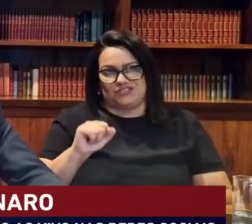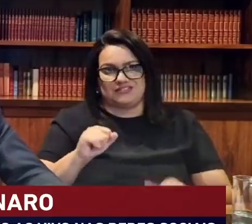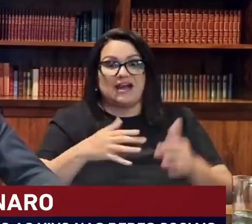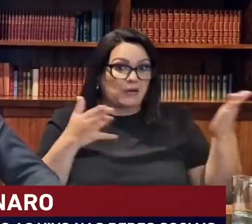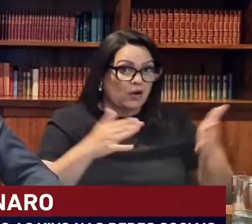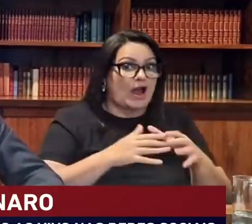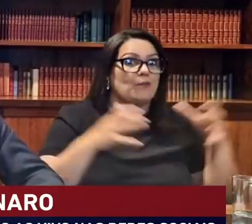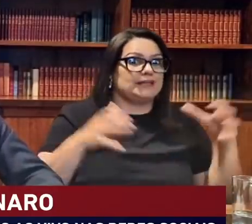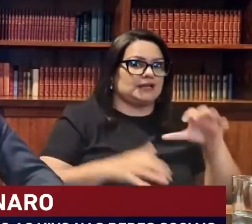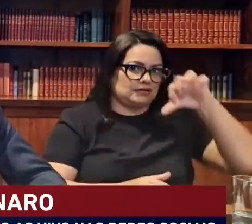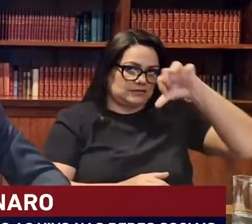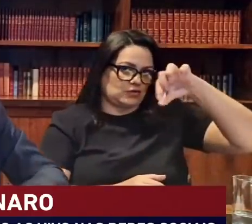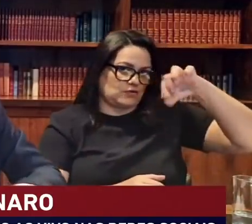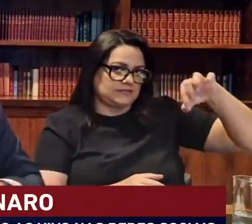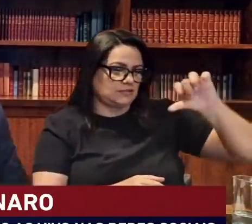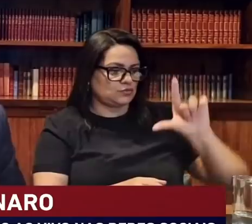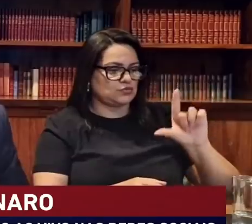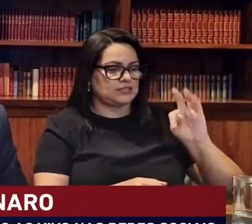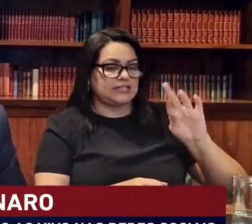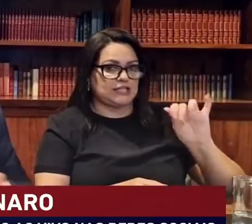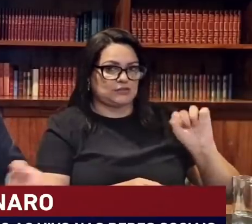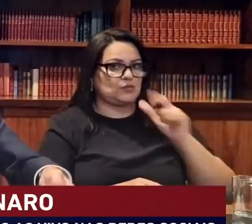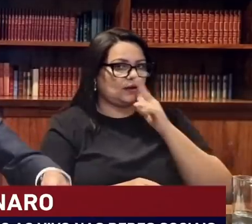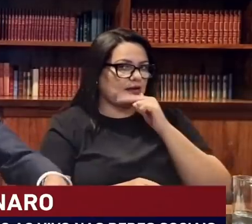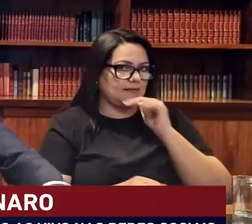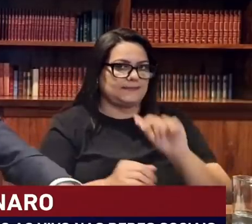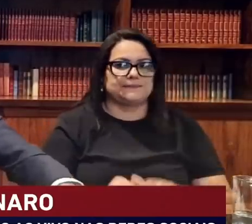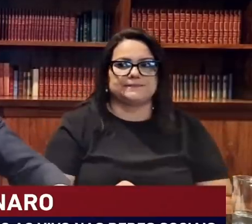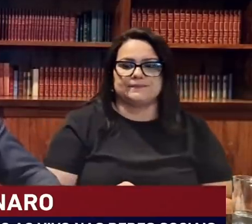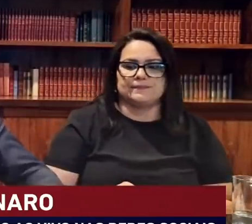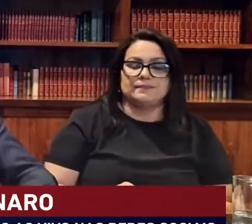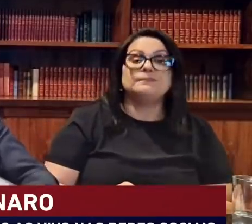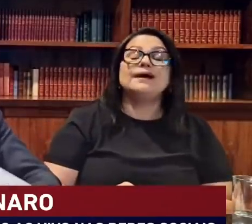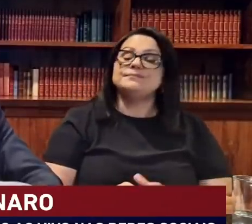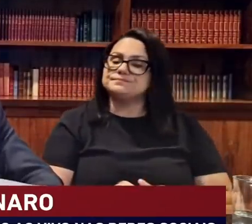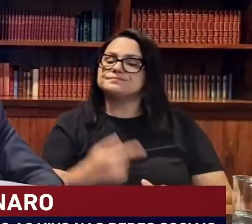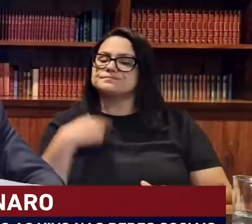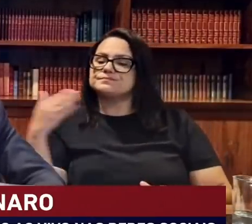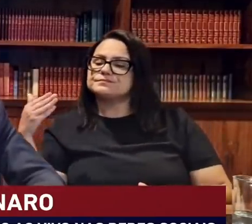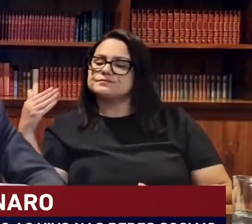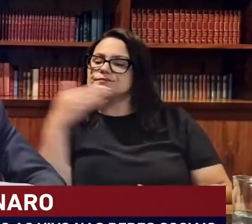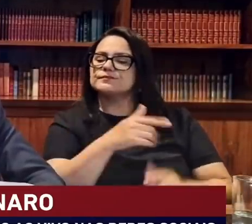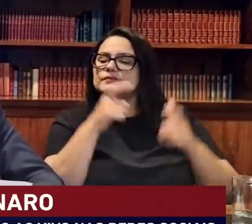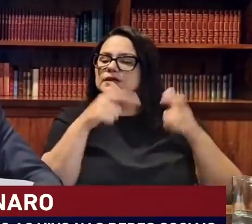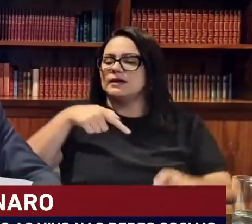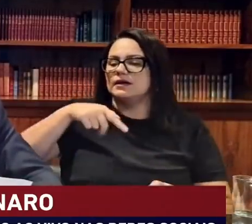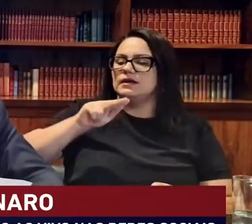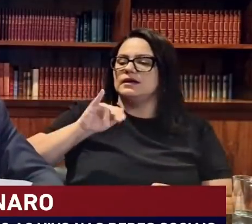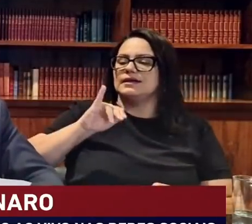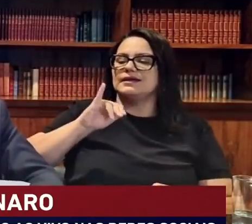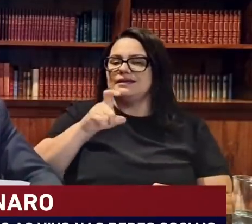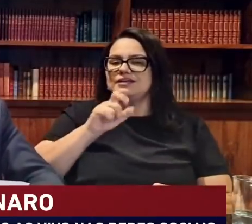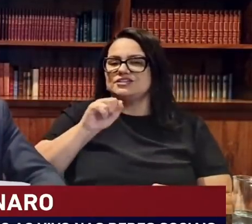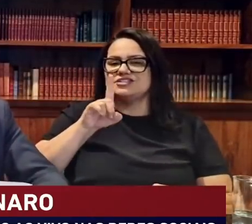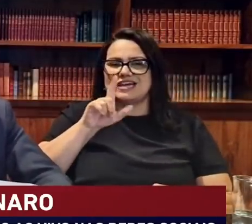água. Aproveitando, tivemos aqui em Quixadá, o pessoal deve ter me visto lá, chegando de moto, né, em Quixadá,